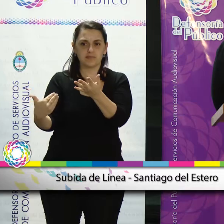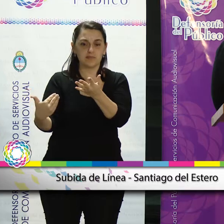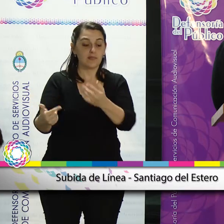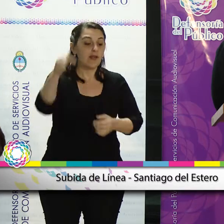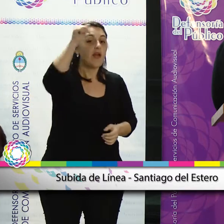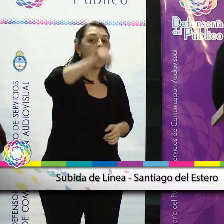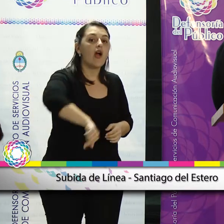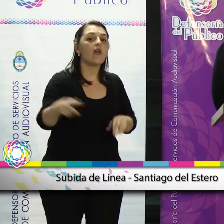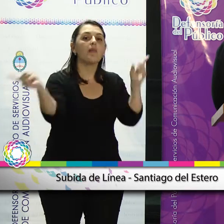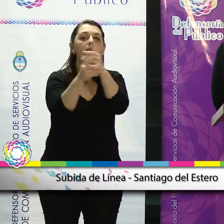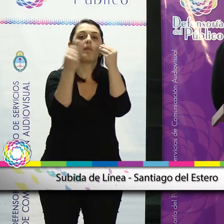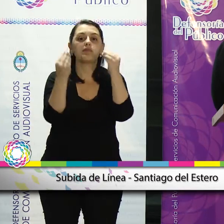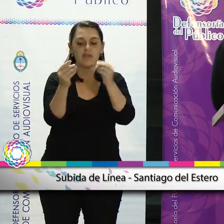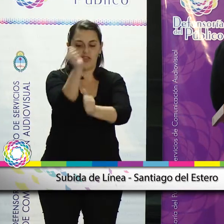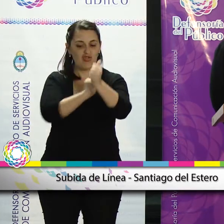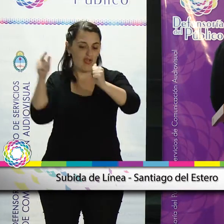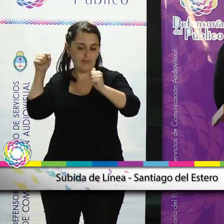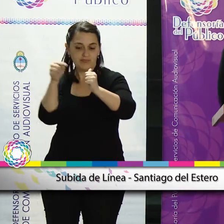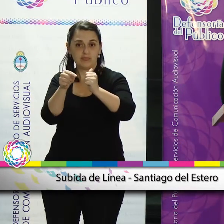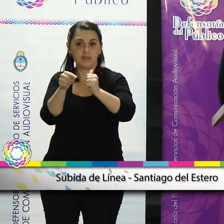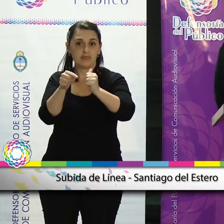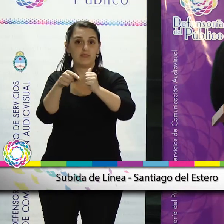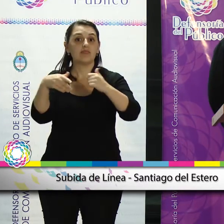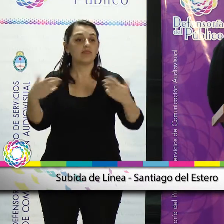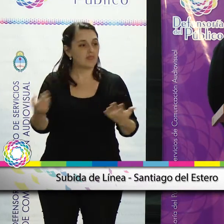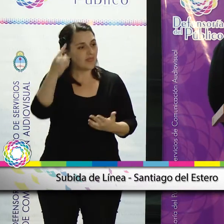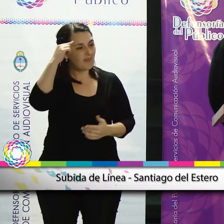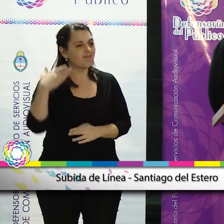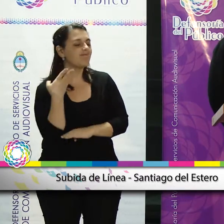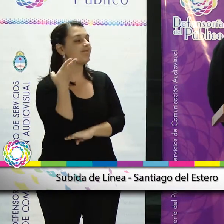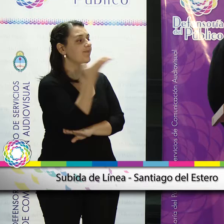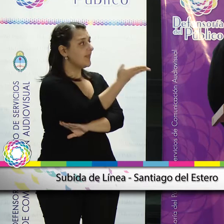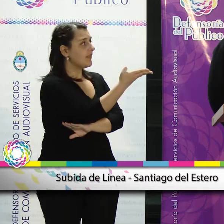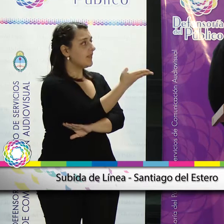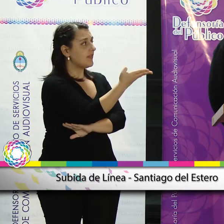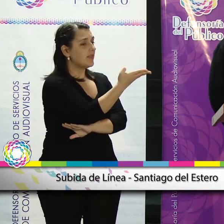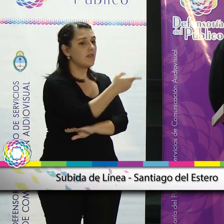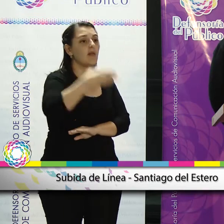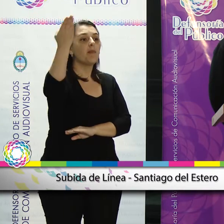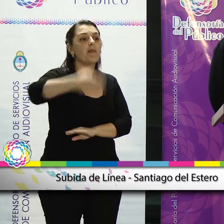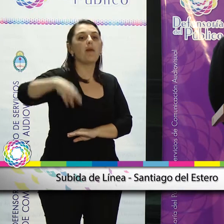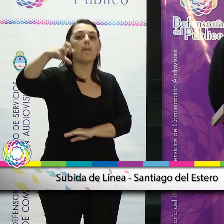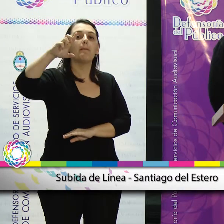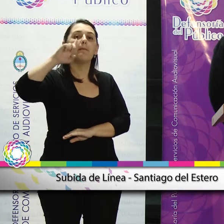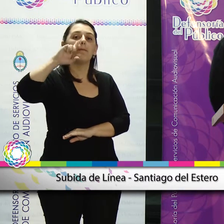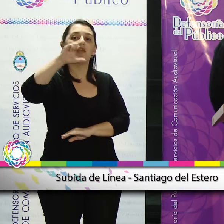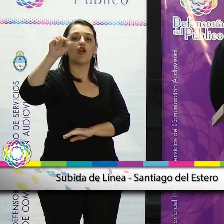aquí es la historia por eso me sumo al pedido de el compañero néstor piccone